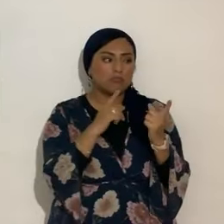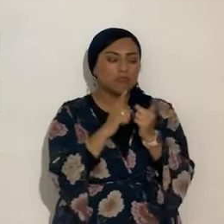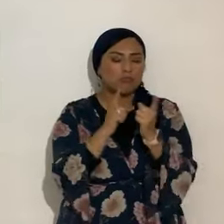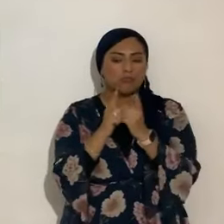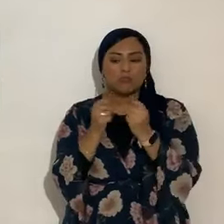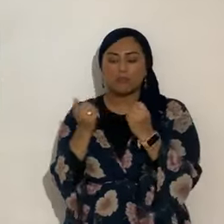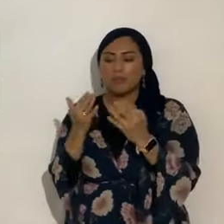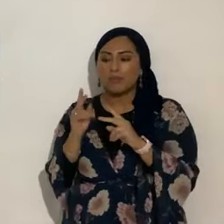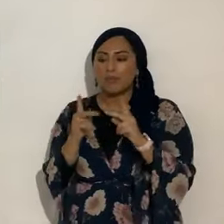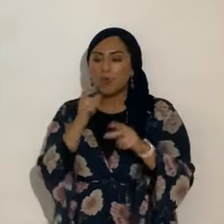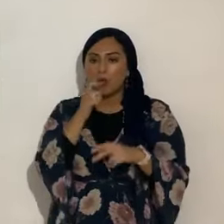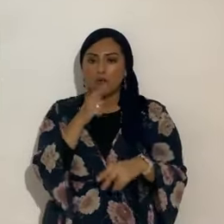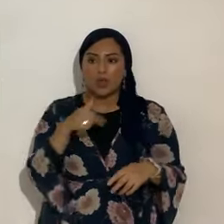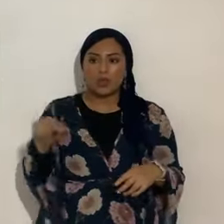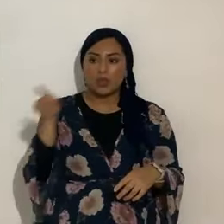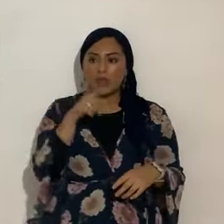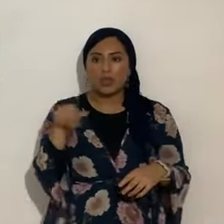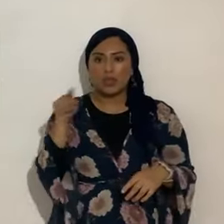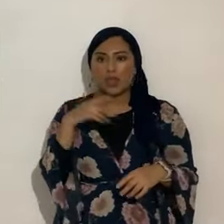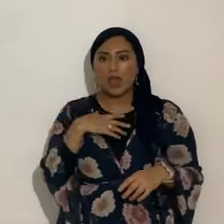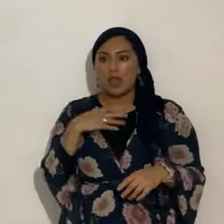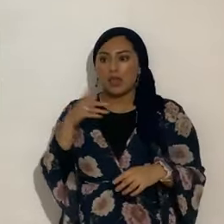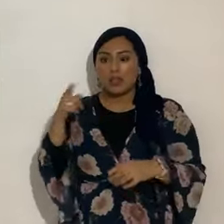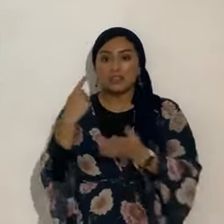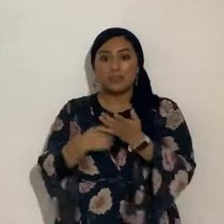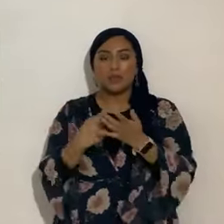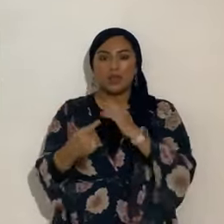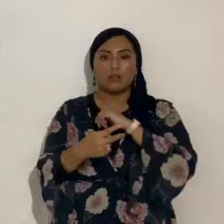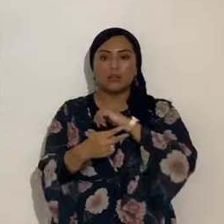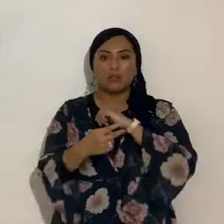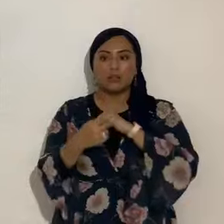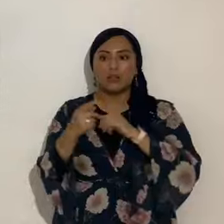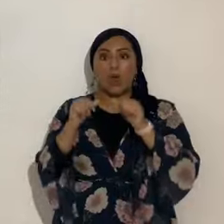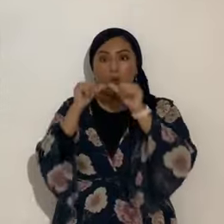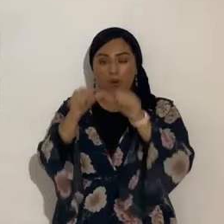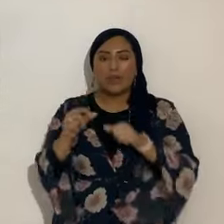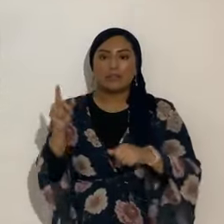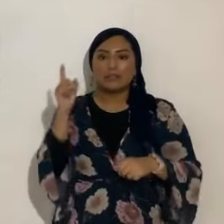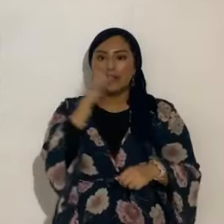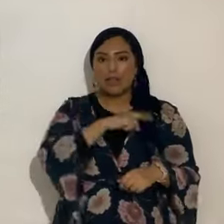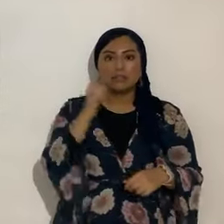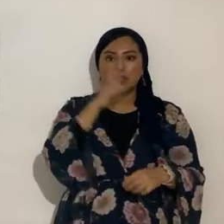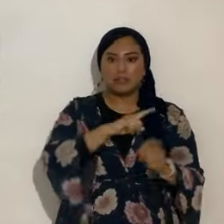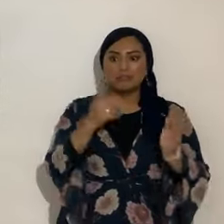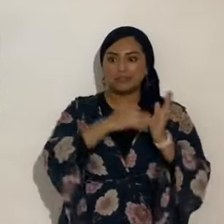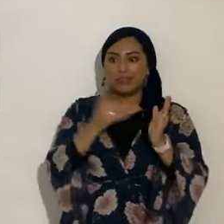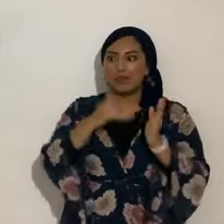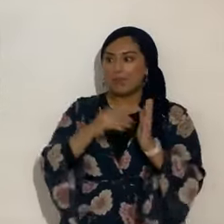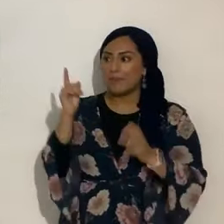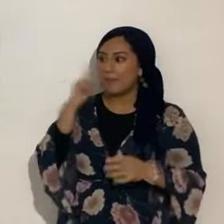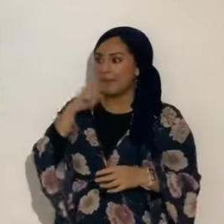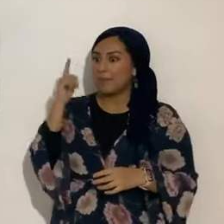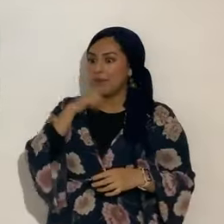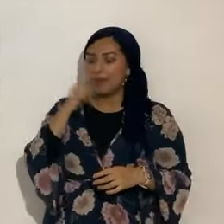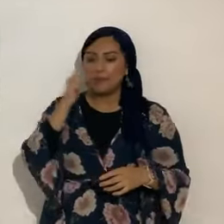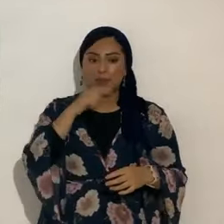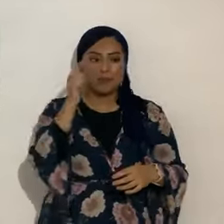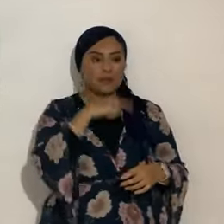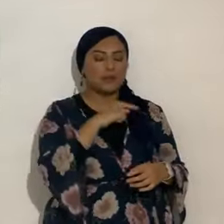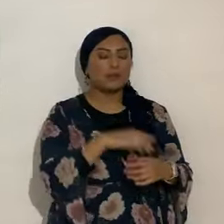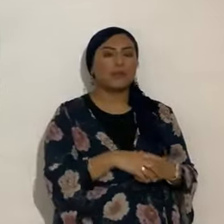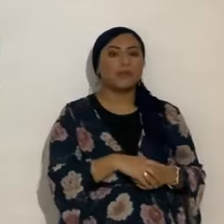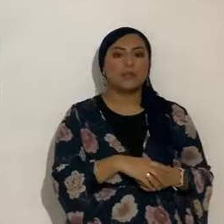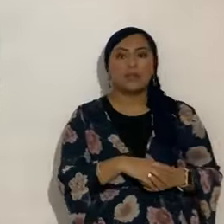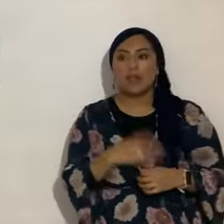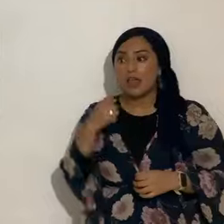conocidos que eran mitómanos, o sea, que se la pasan diciendo mentiras. Entonces, y ellos